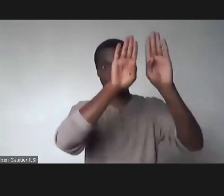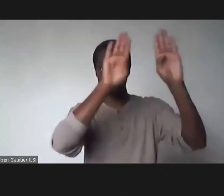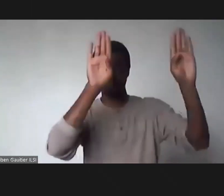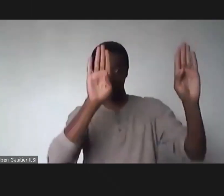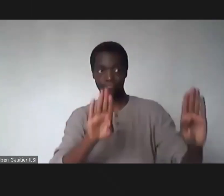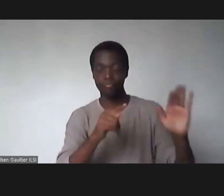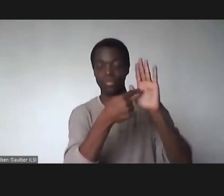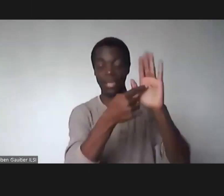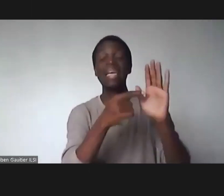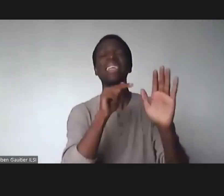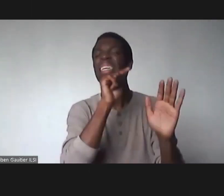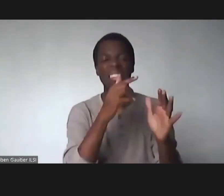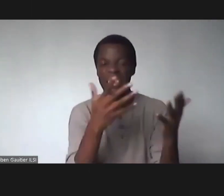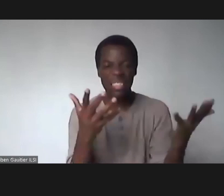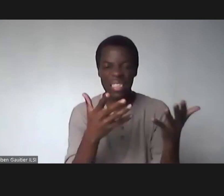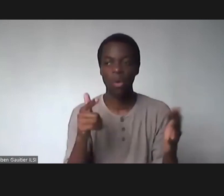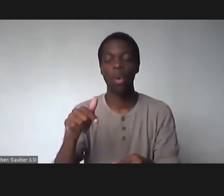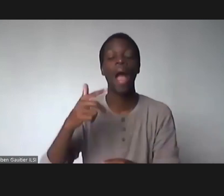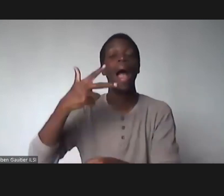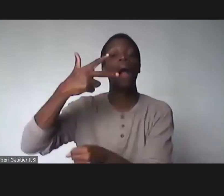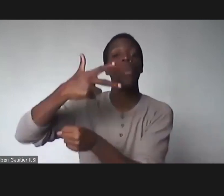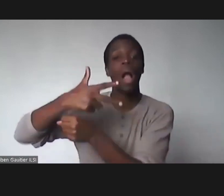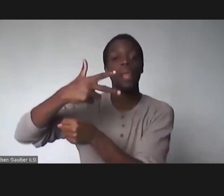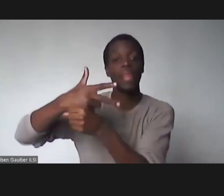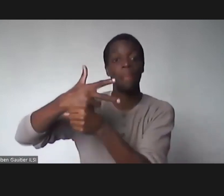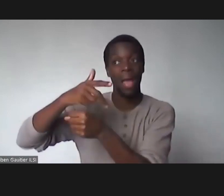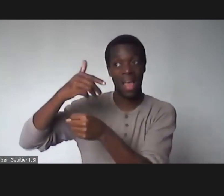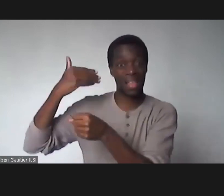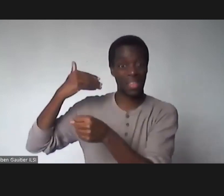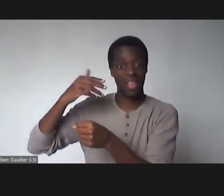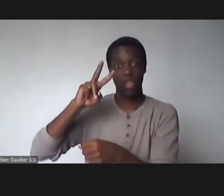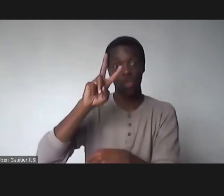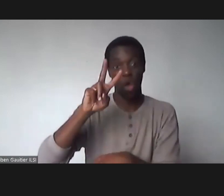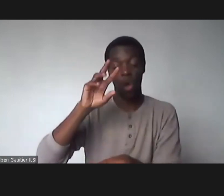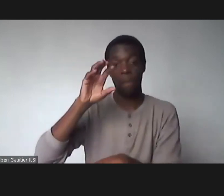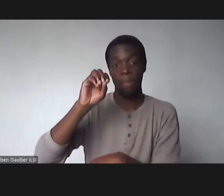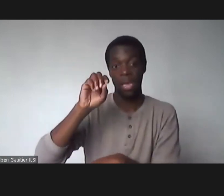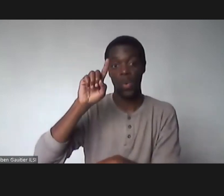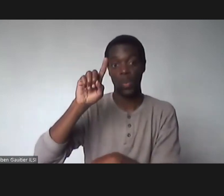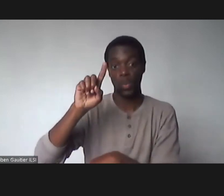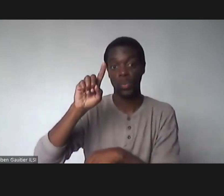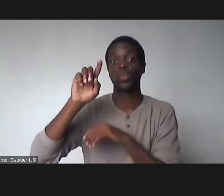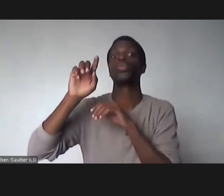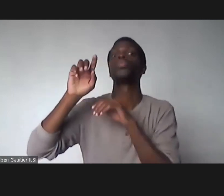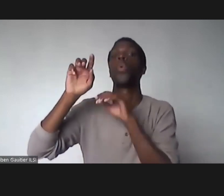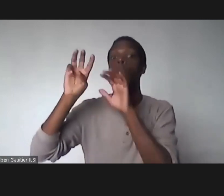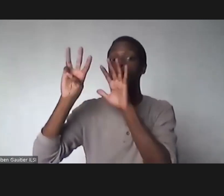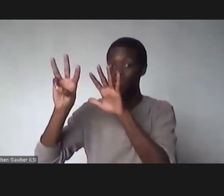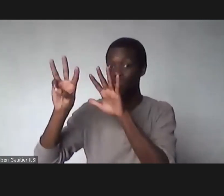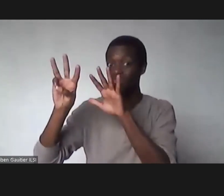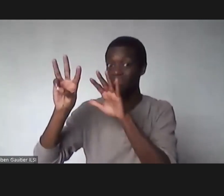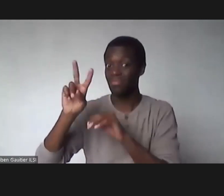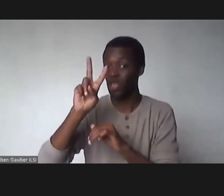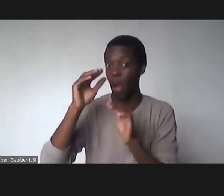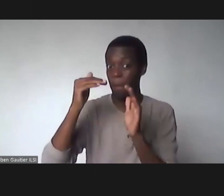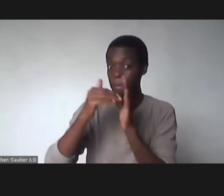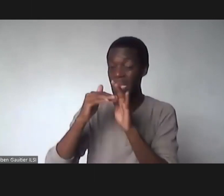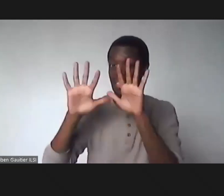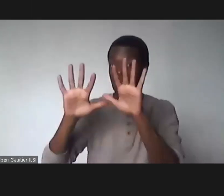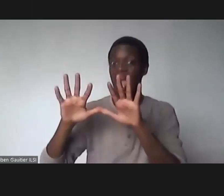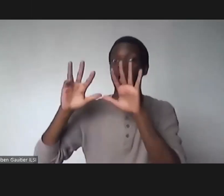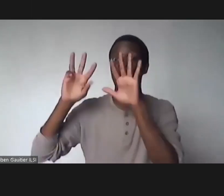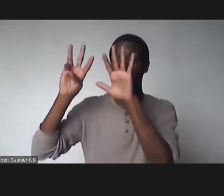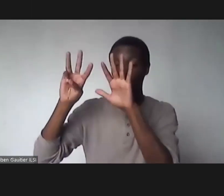censo de Guatemala 2018 y trabajamos solo con los núcleos familiares que tienen información